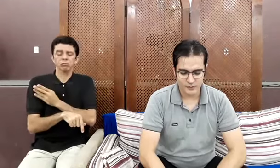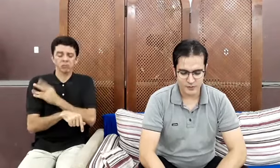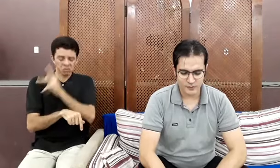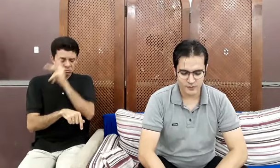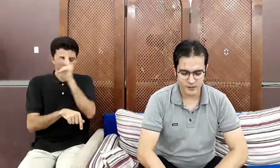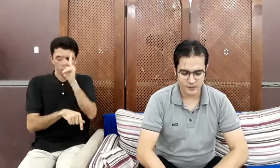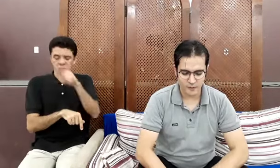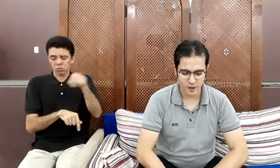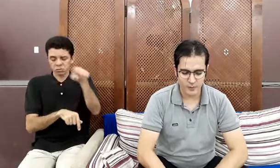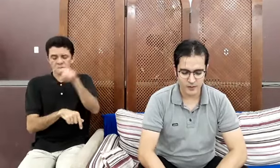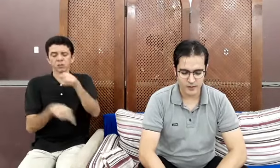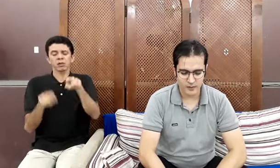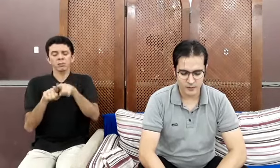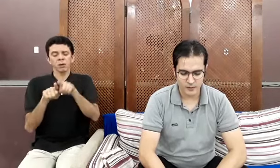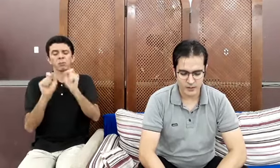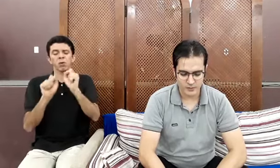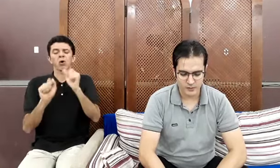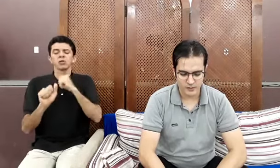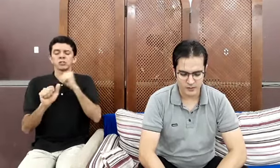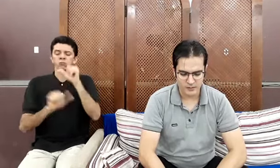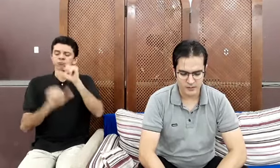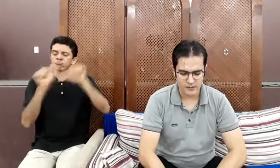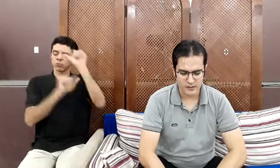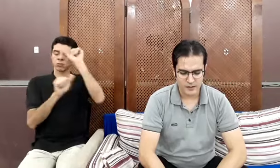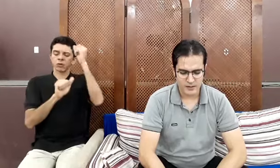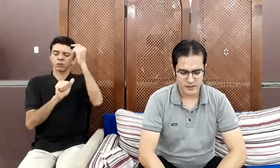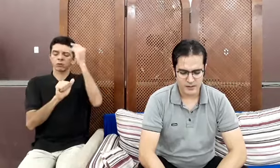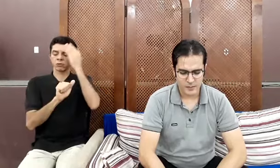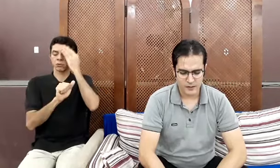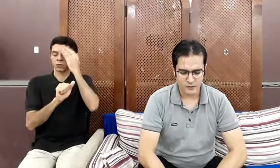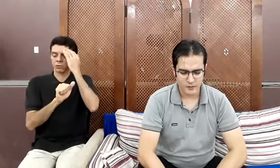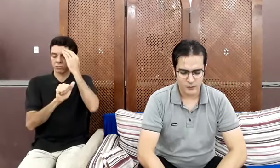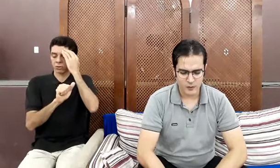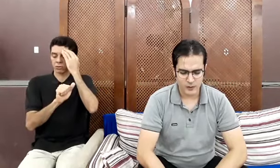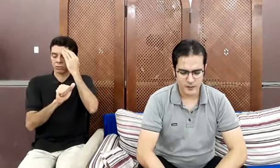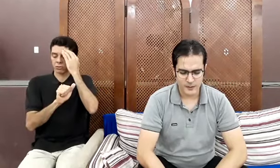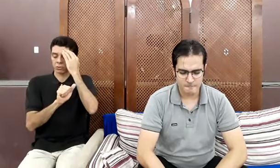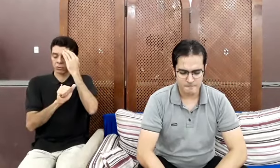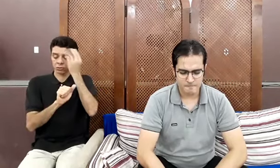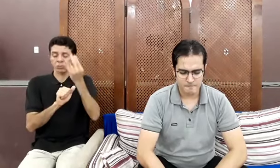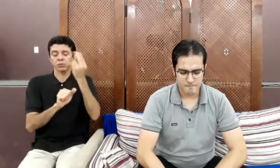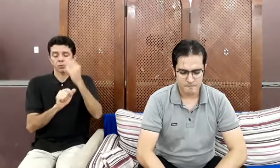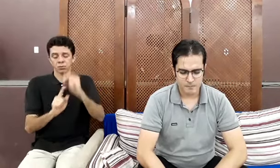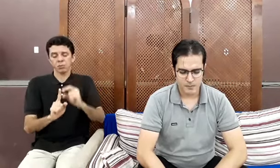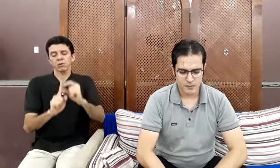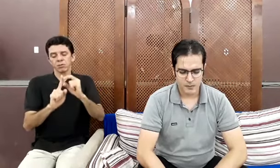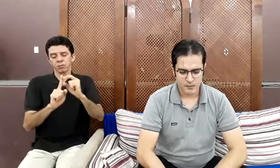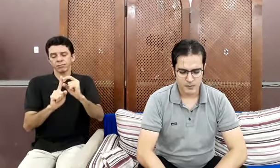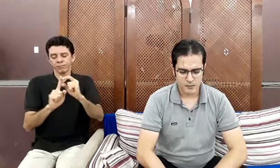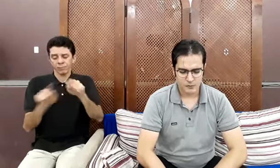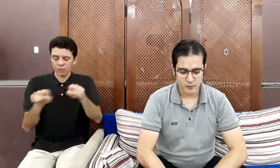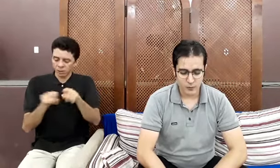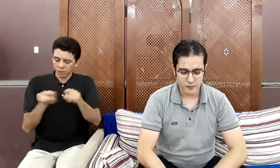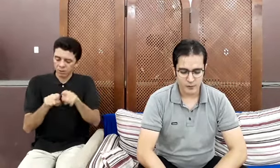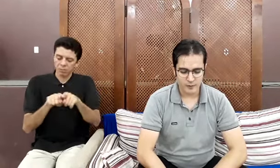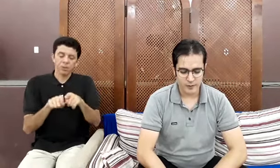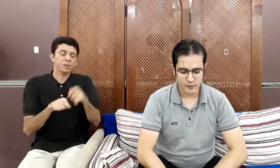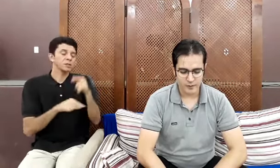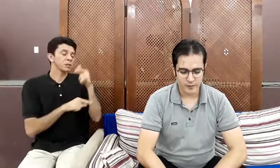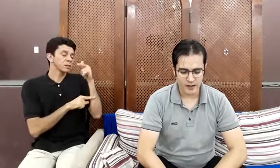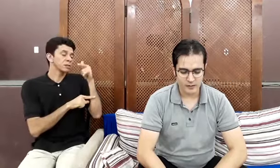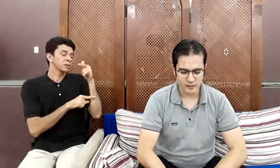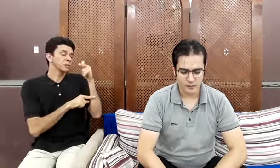Senhor Deus, transforme o entendimento de cada um de nós. Peço, Senhor, que o Senhor me use conforme